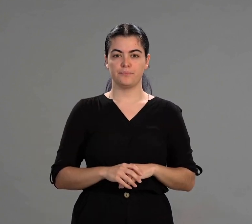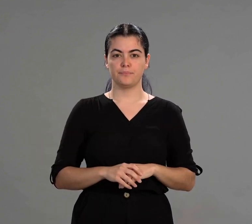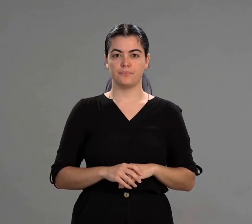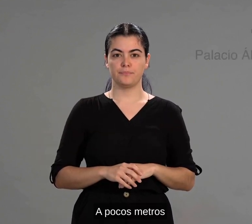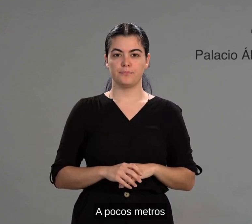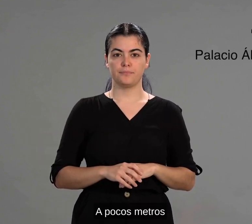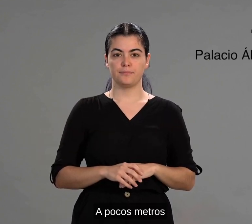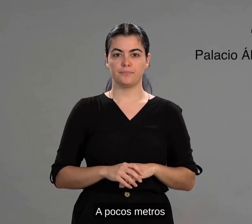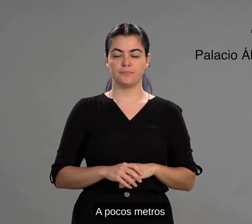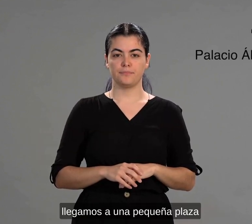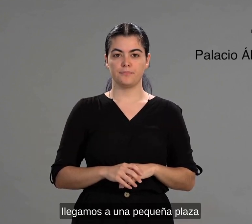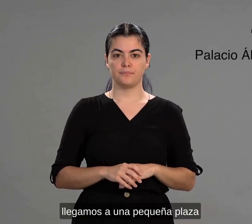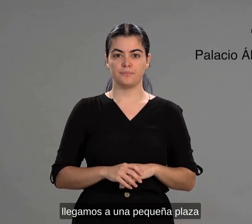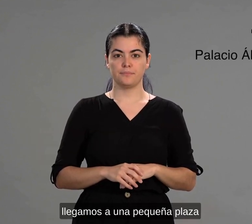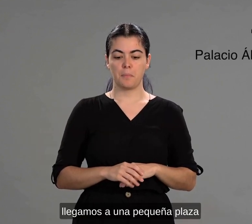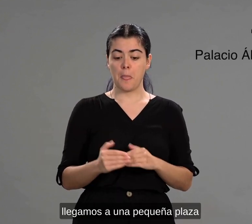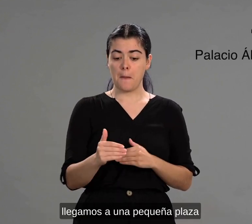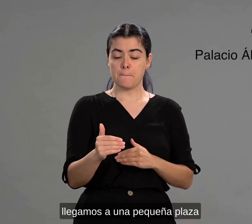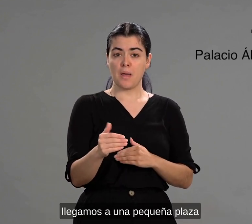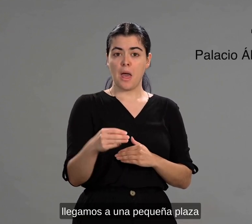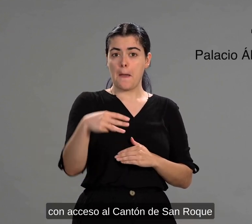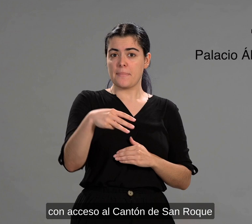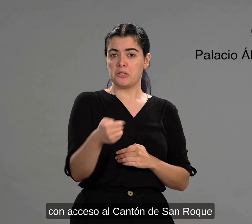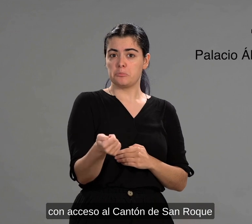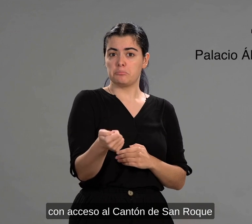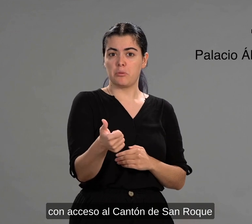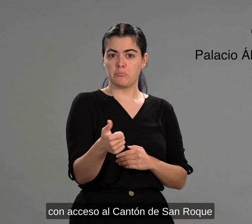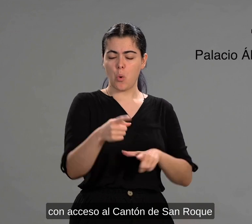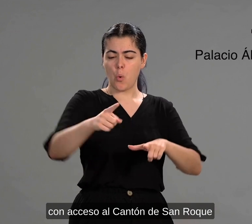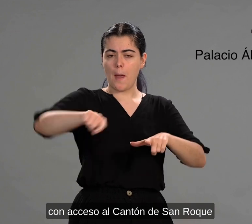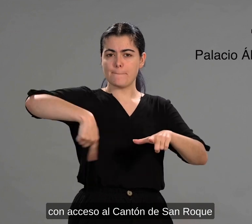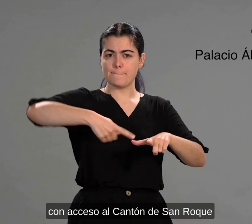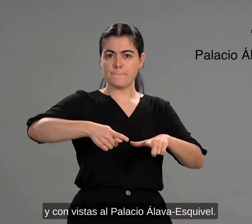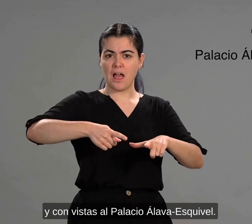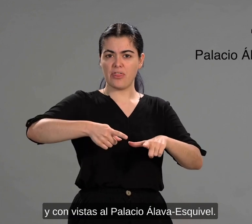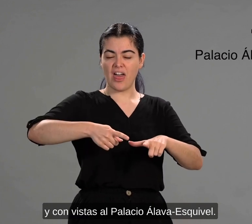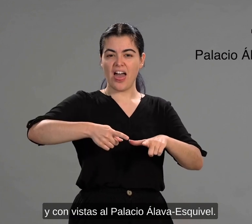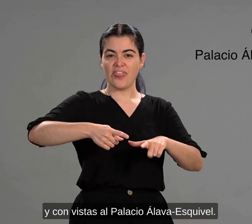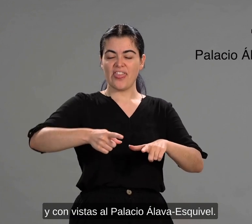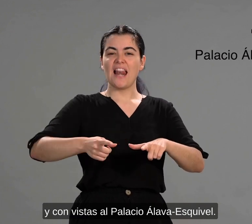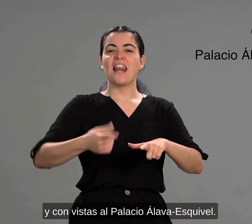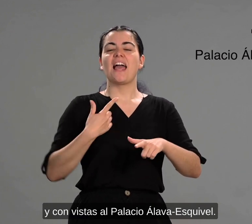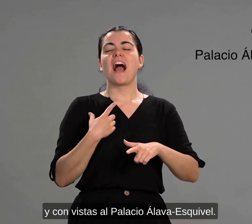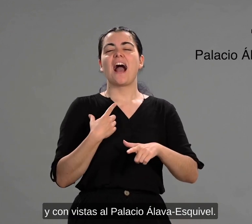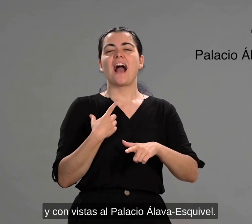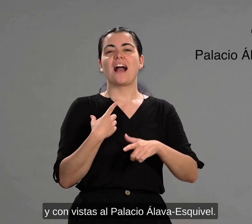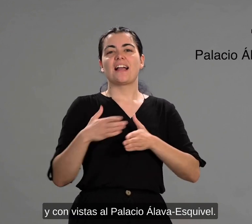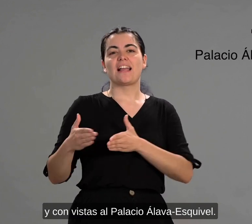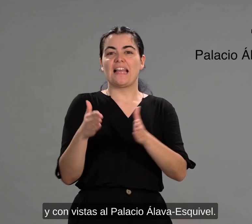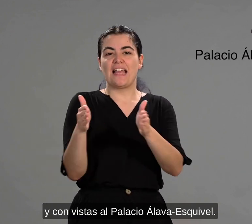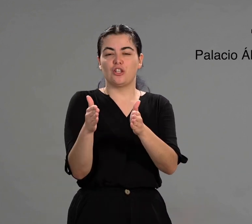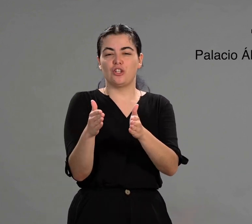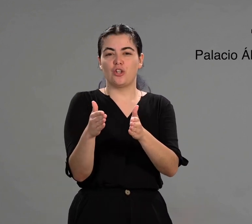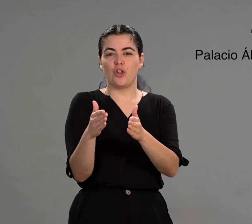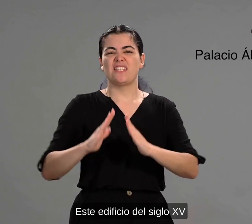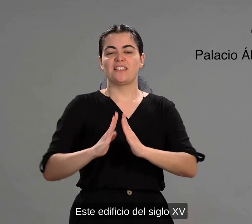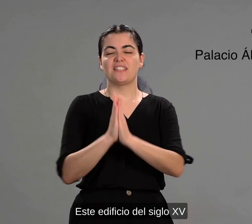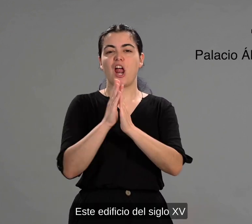A pocos metros llegamos a una pequeña plaza con acceso al Cantón de San Roque y con vistas al Palacio Álava-Esquivel. Este